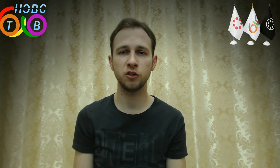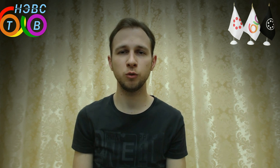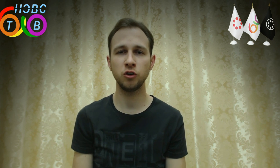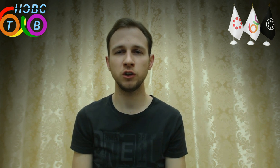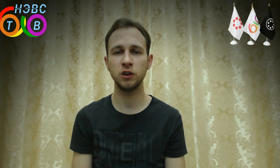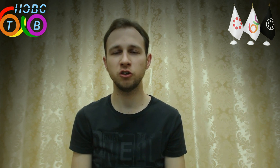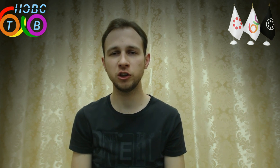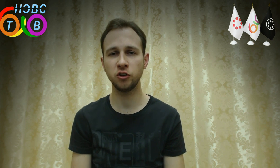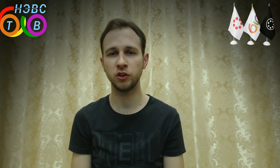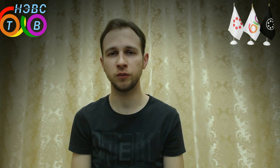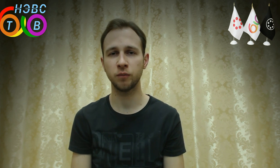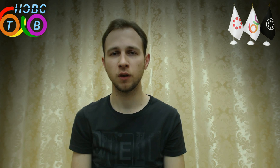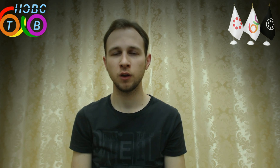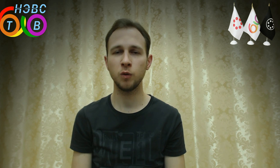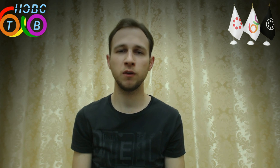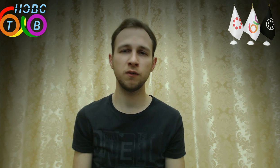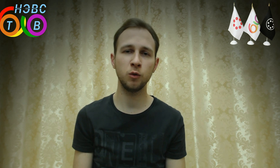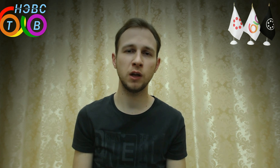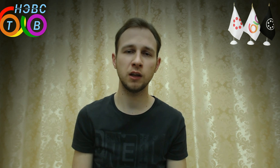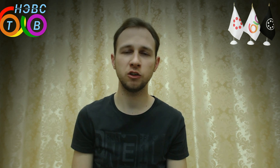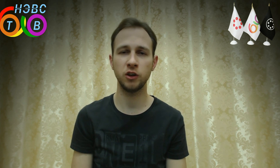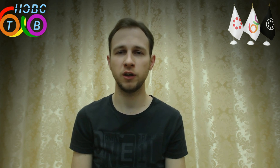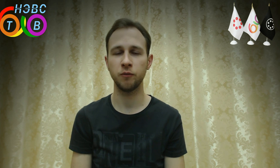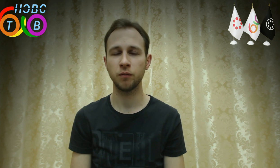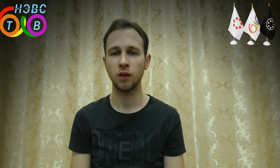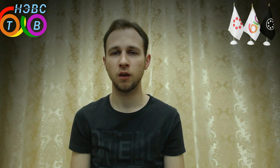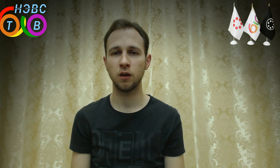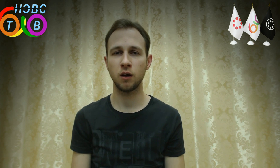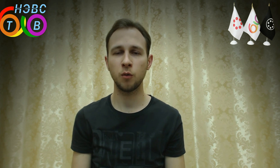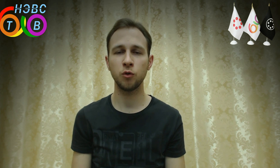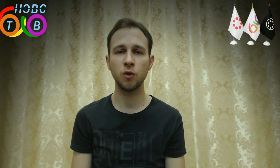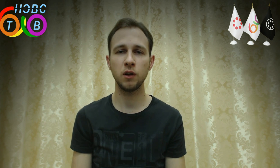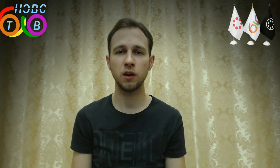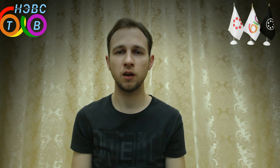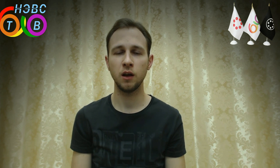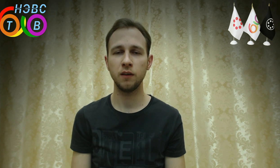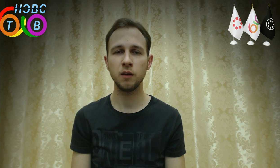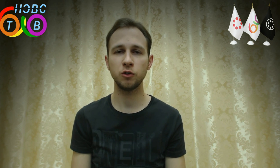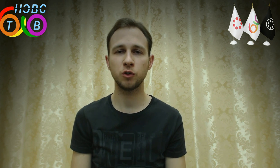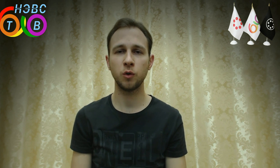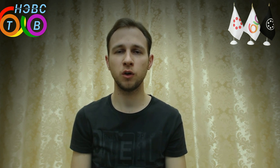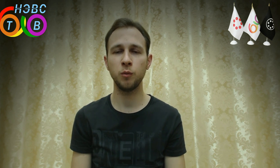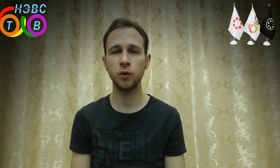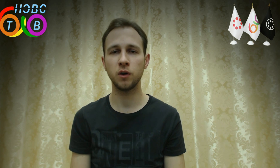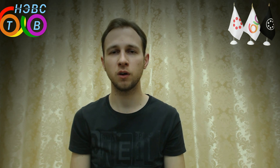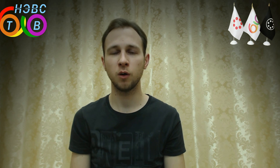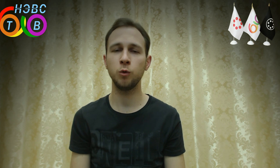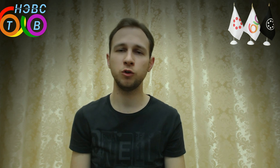встреча мужчины и женщины, ну, имеется в виду для отношений, обусловлена тем, что ребенок,